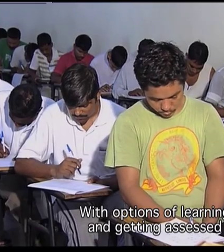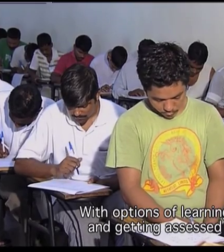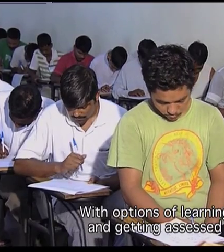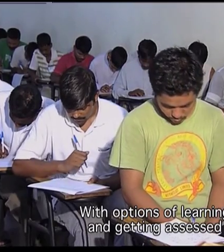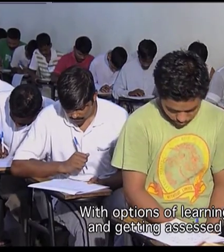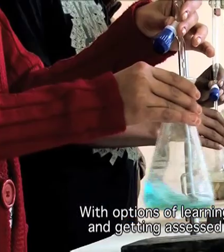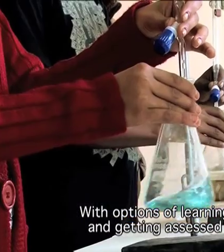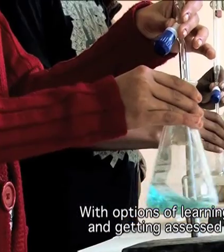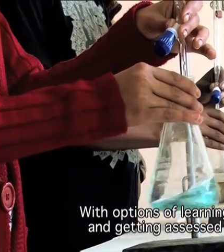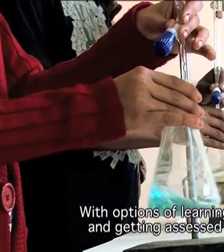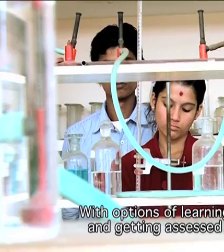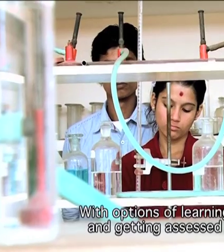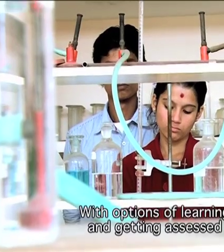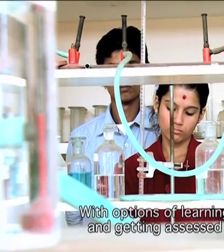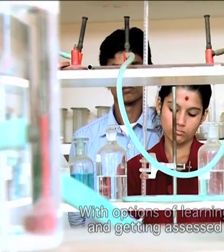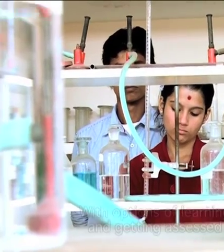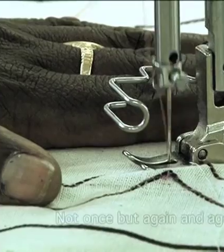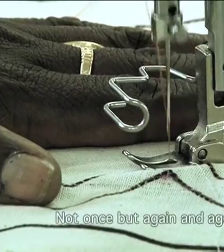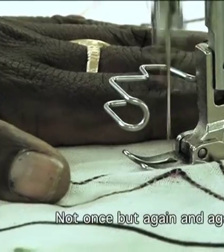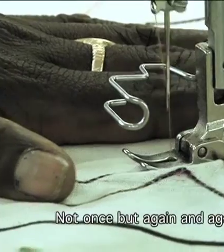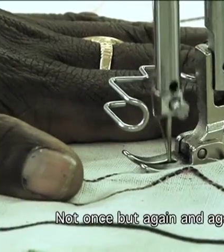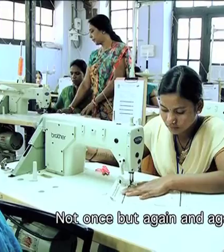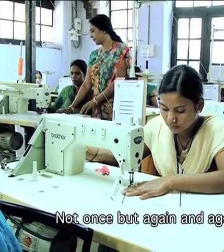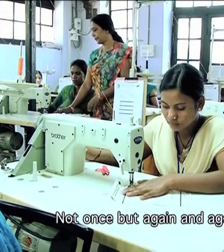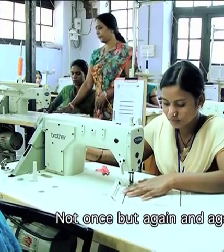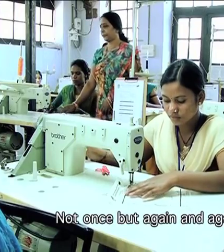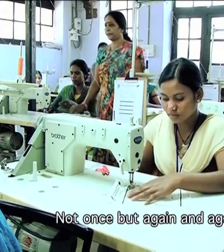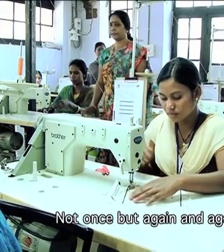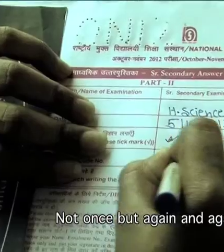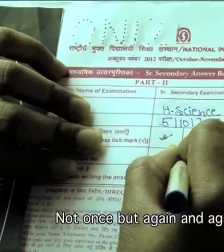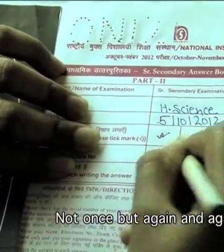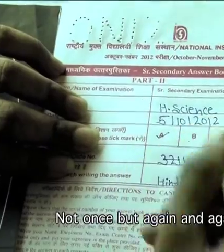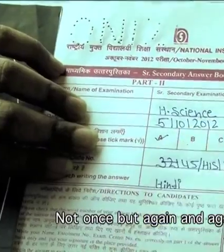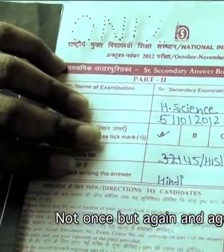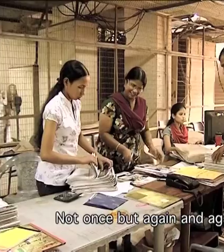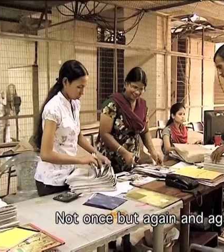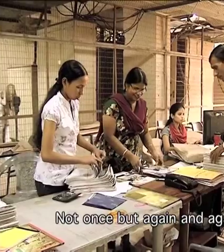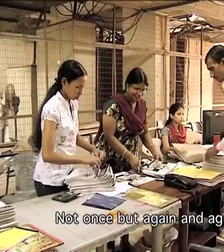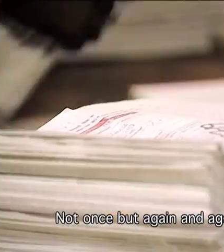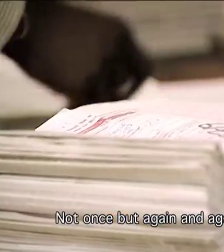परीक्षा का अवसर एक बार ही क्यों मिलता फिर